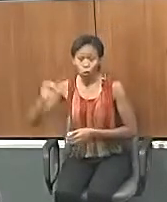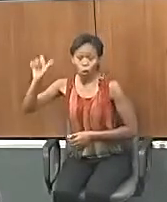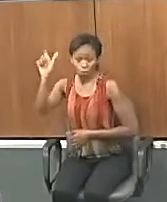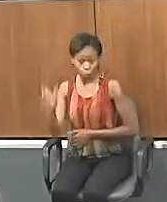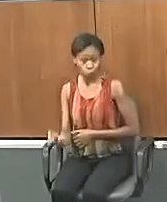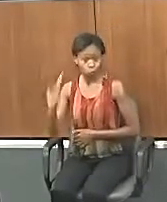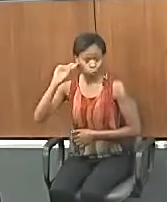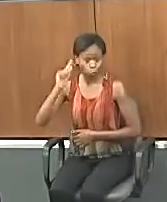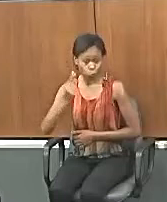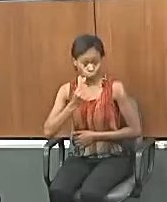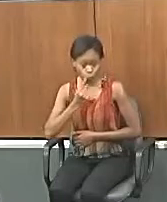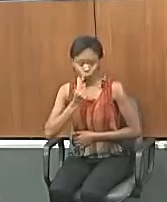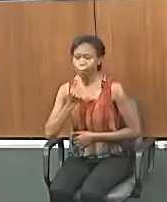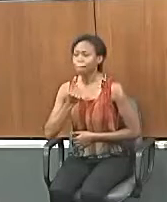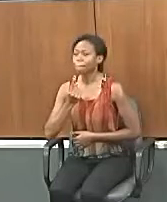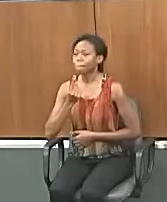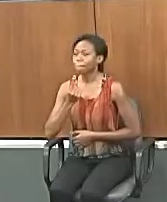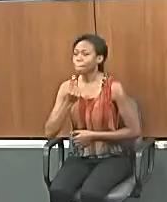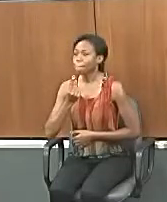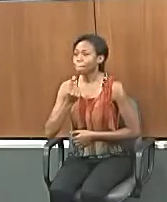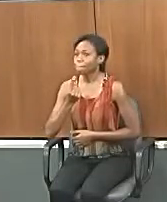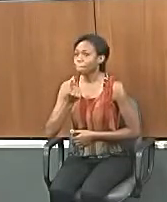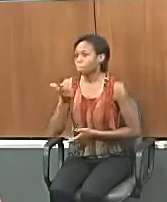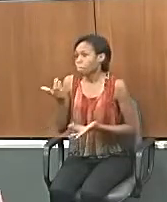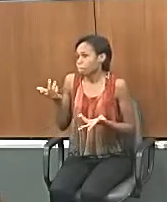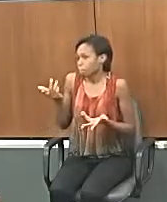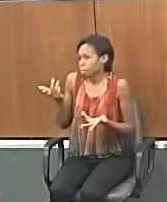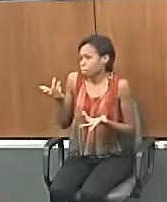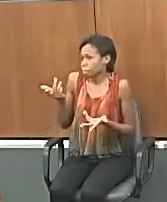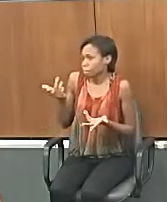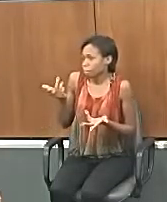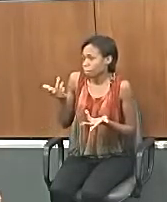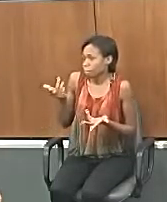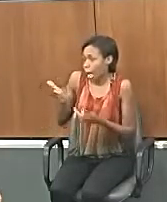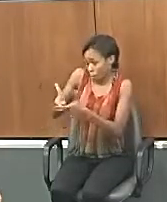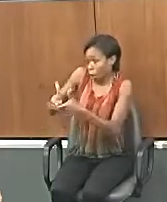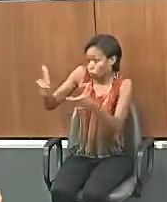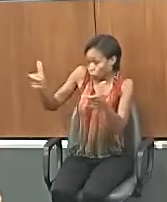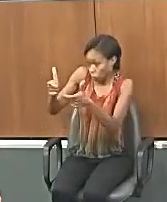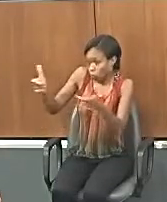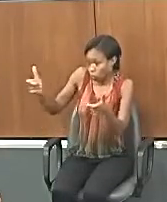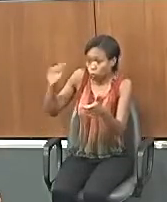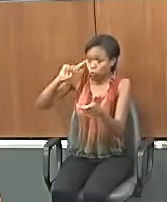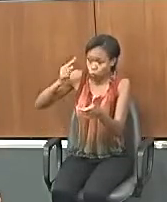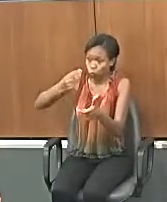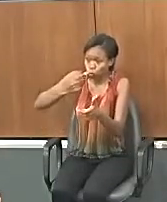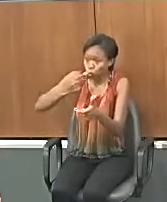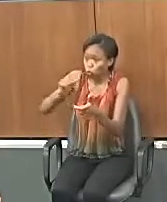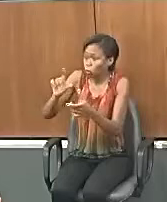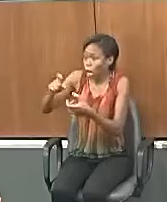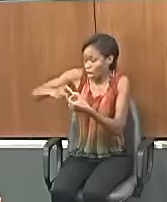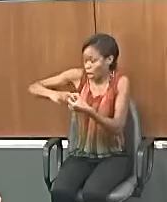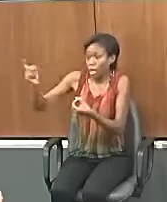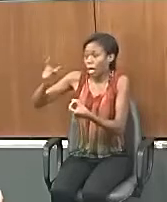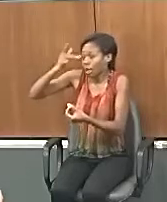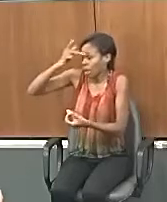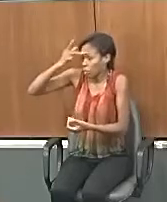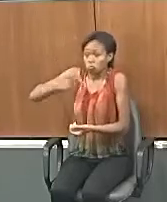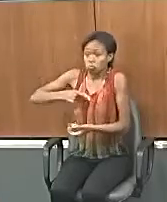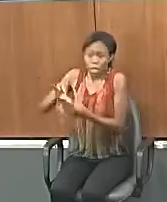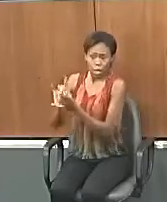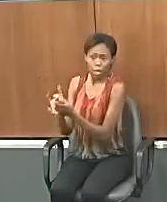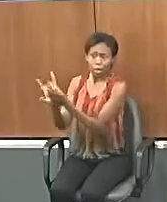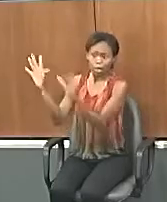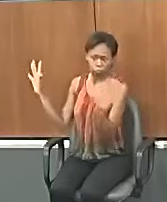ela consegue se virar é todas elas dentro da sua maioria de forma independente e é